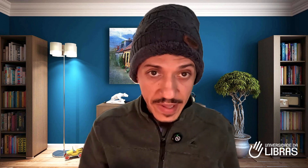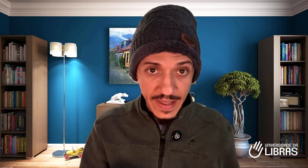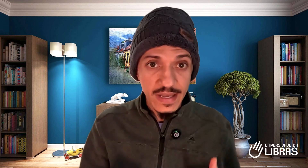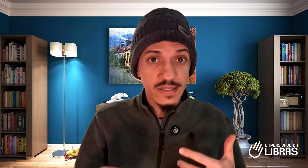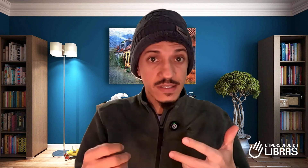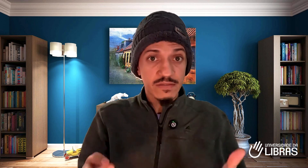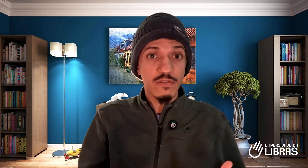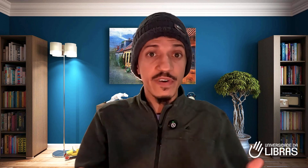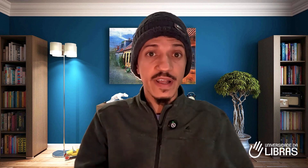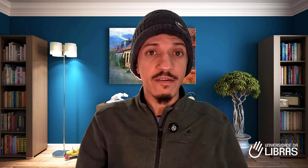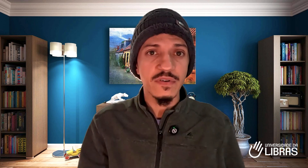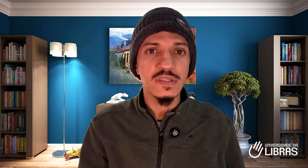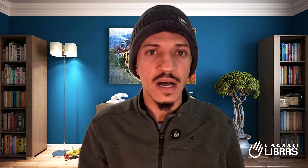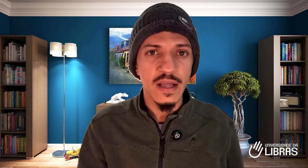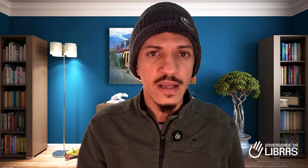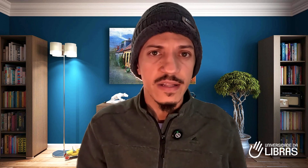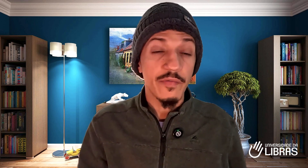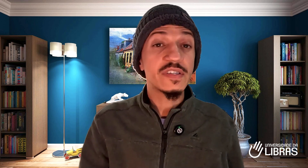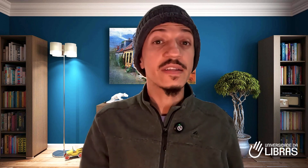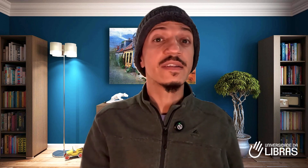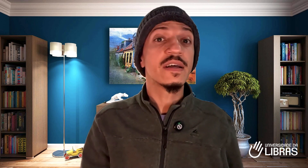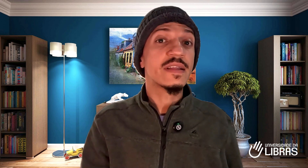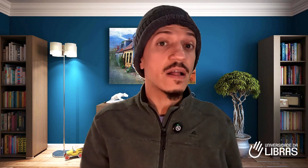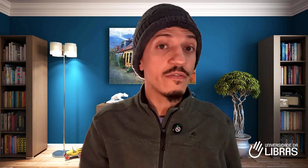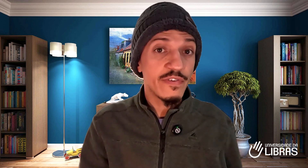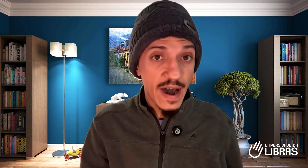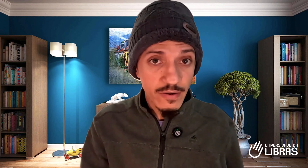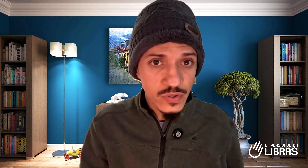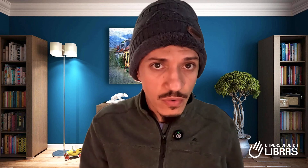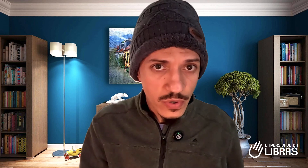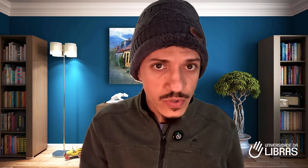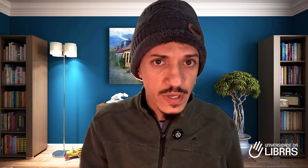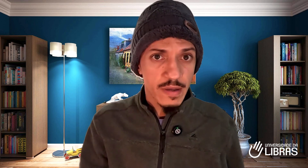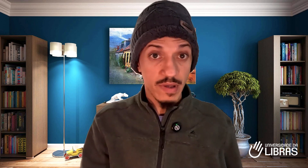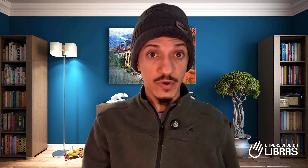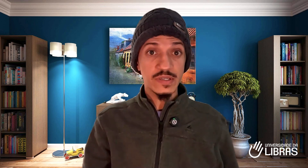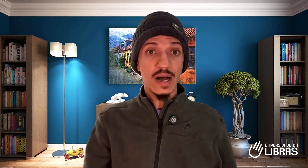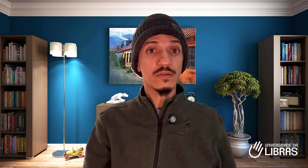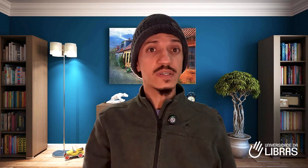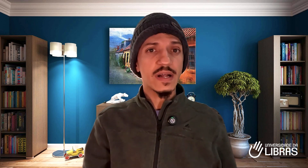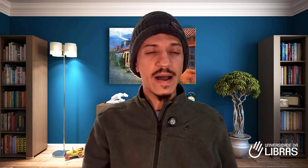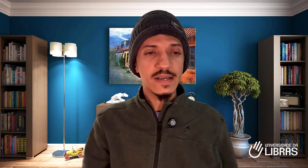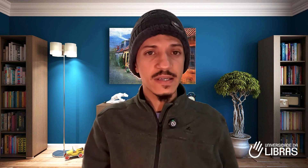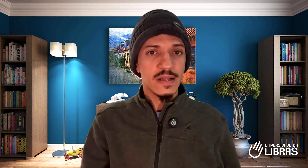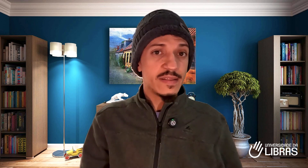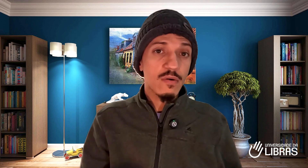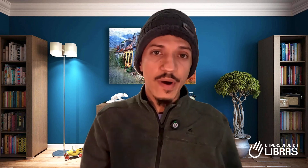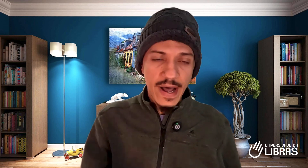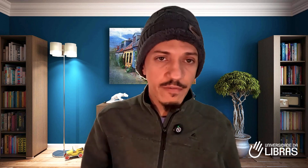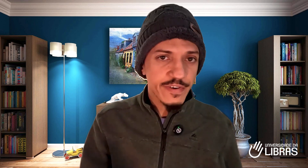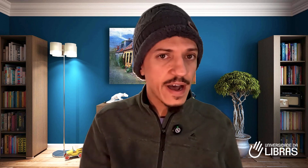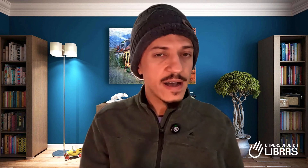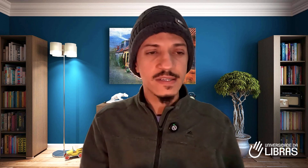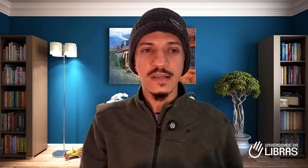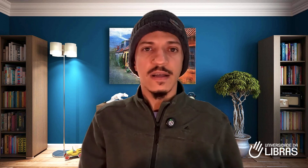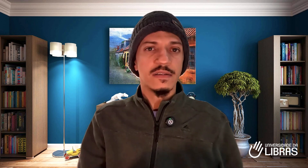se desenvolver e avançar. Talvez já tenha tentado vários cursos, memorizado sinais, decorado frases, se